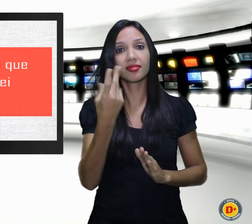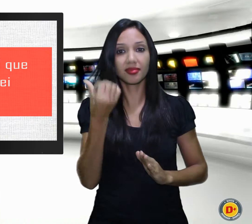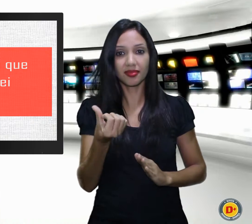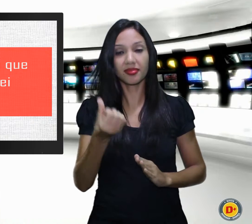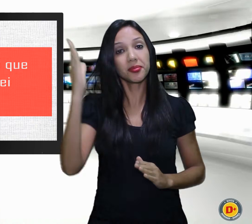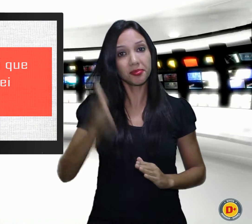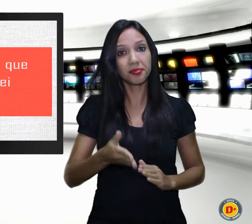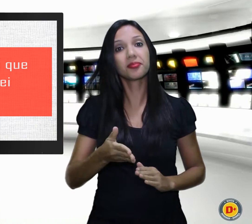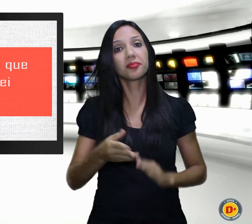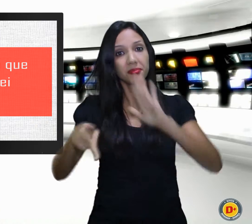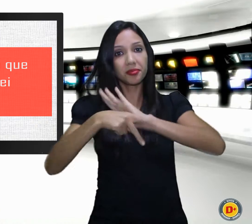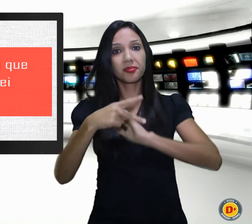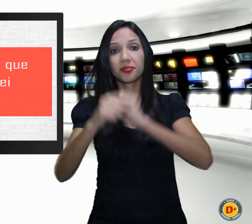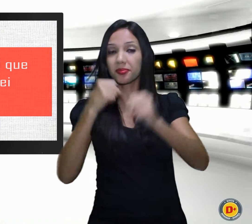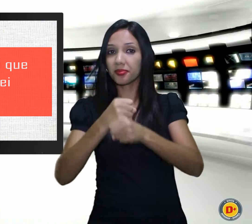5.626/2005, que regulamentou a Lei